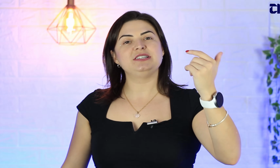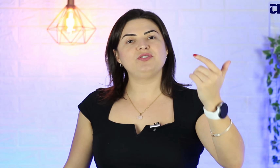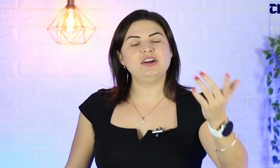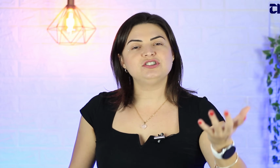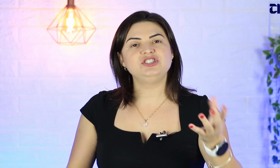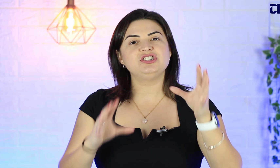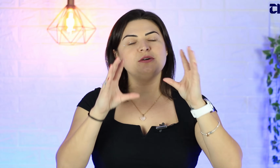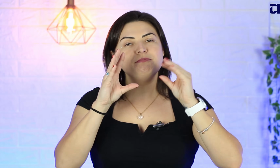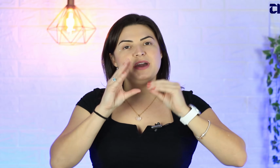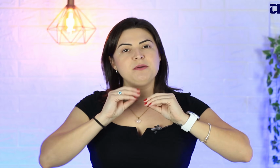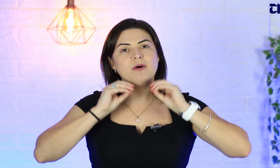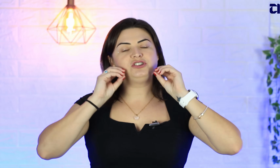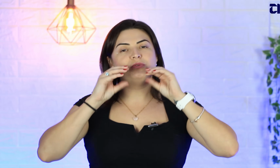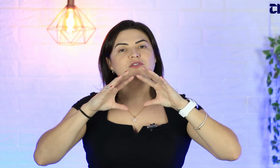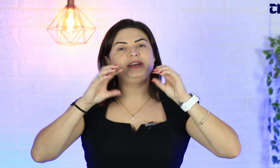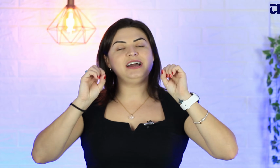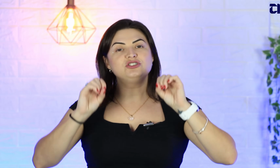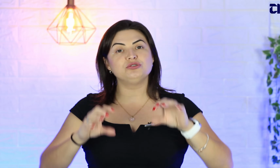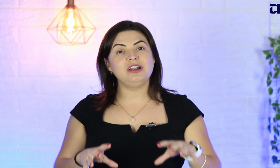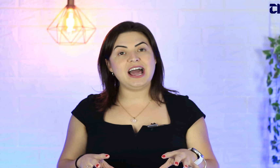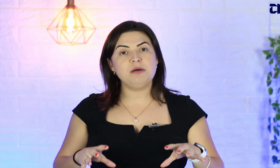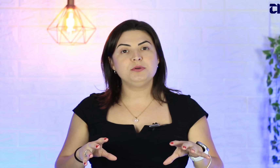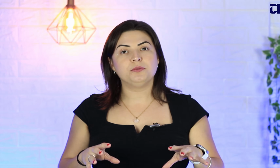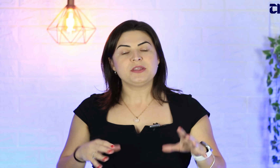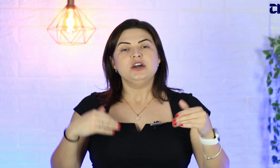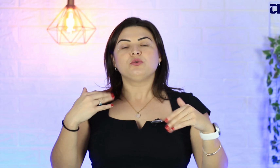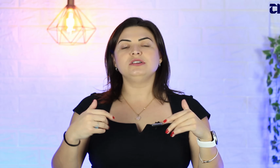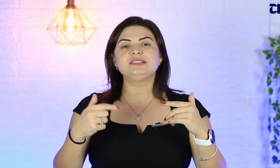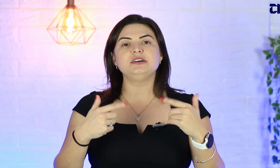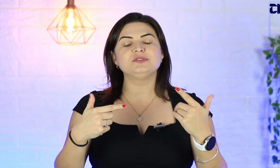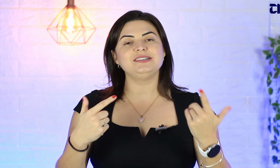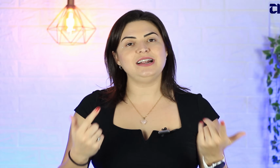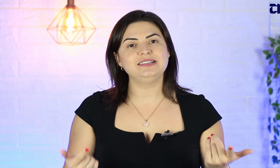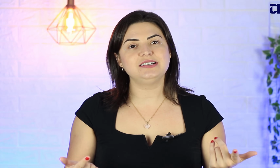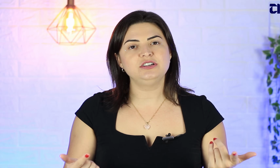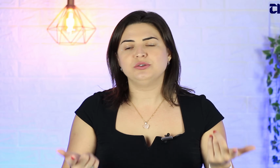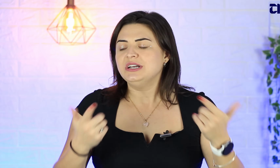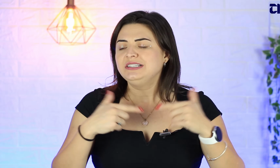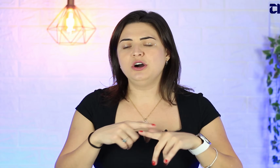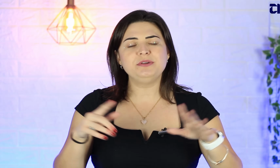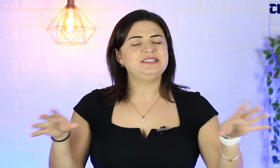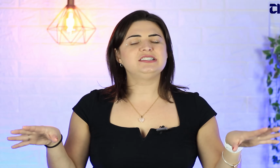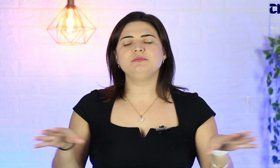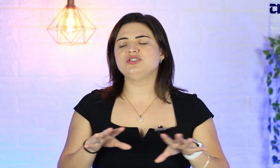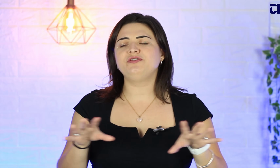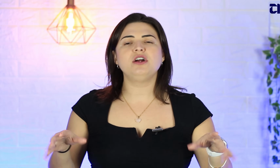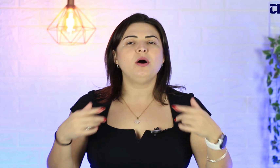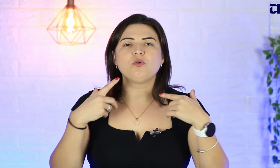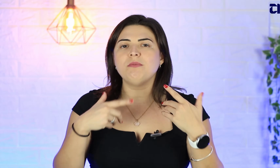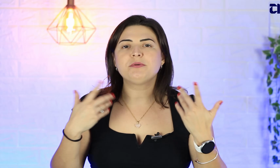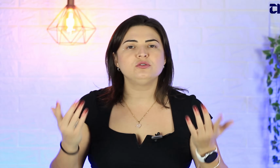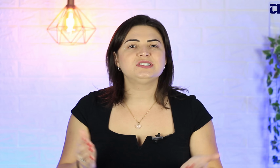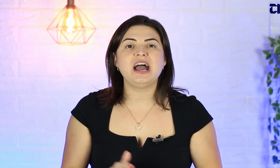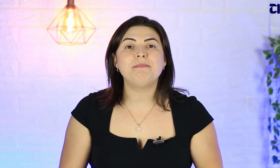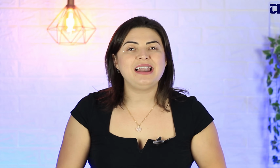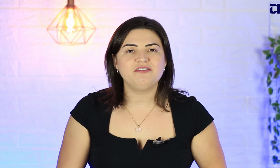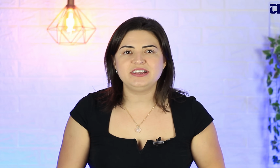mais fortes, a gente também pode movimentar isso no lábio. Quando estamos sinalizando. Não precisamos de forma alguma pronunciar a palavra